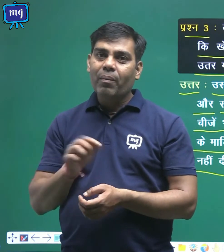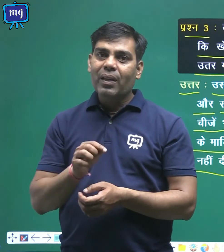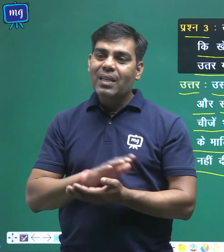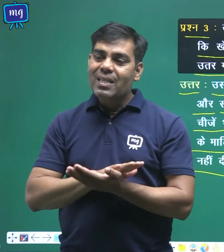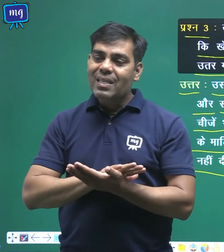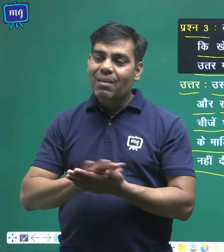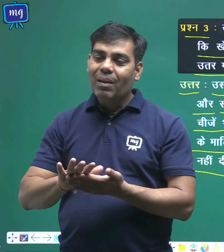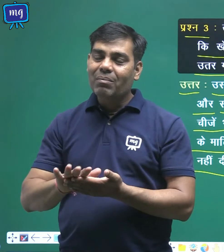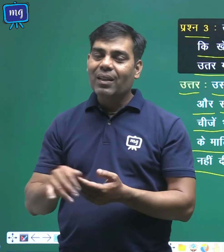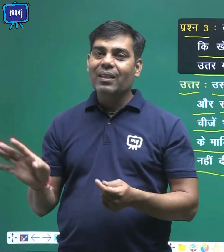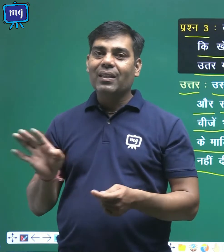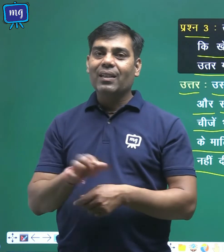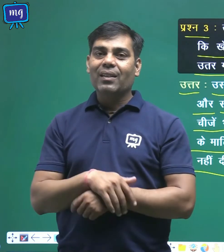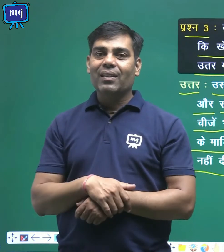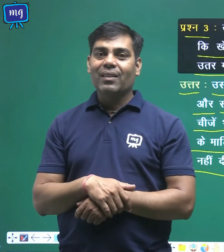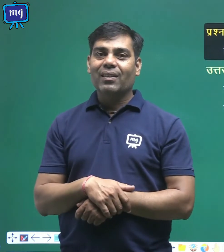समाप्त कर दिया।